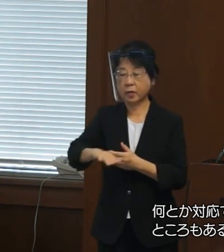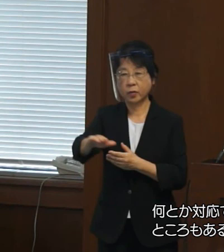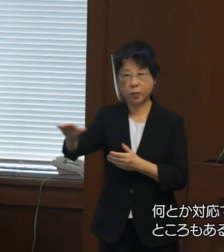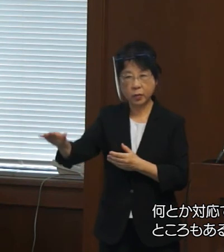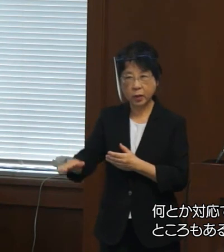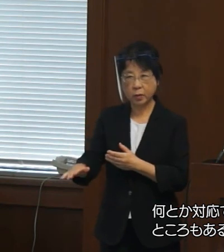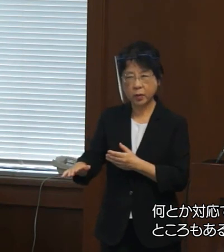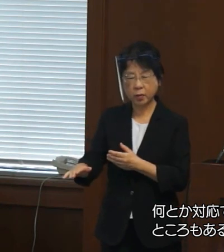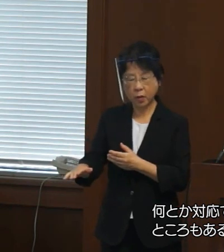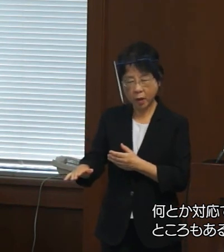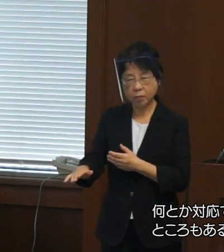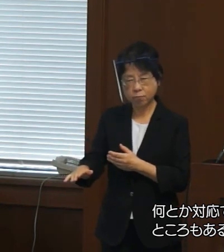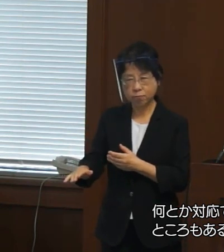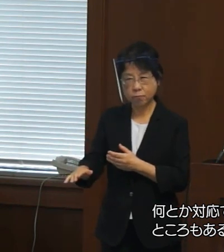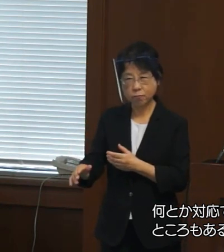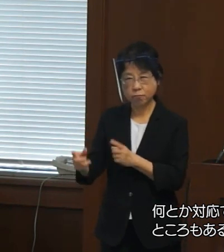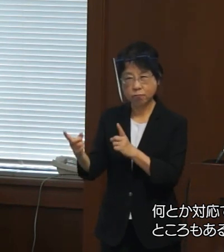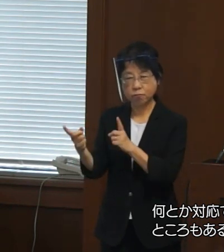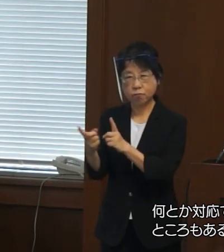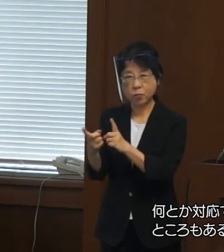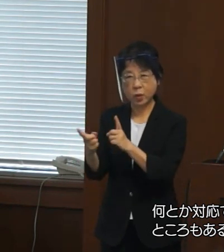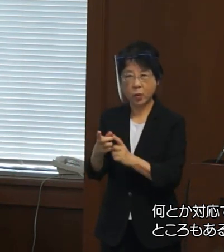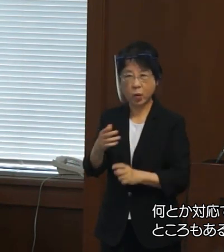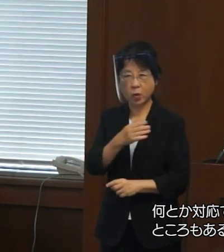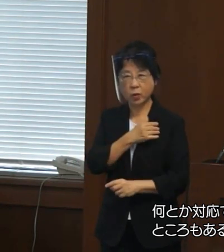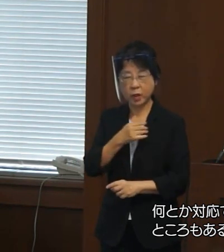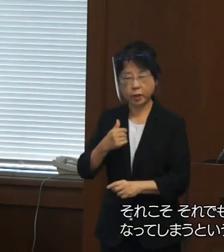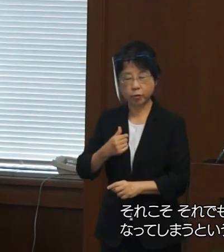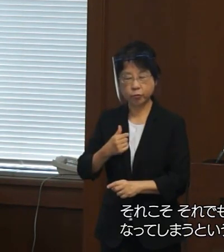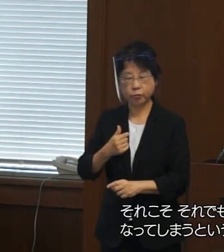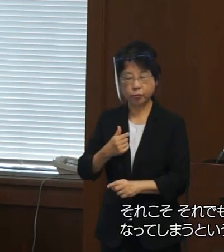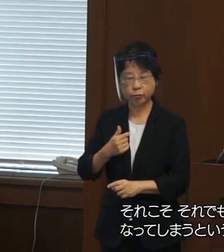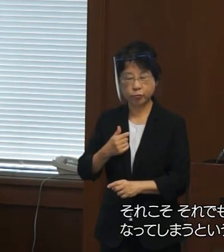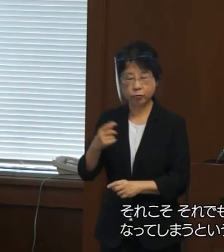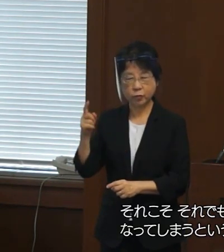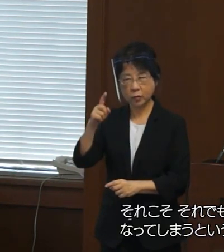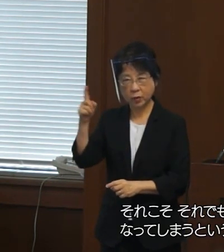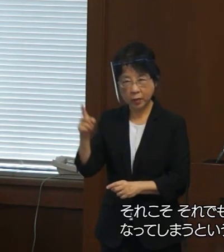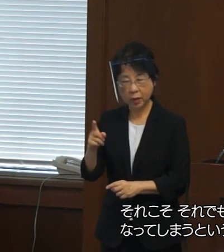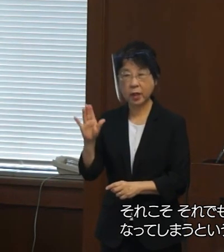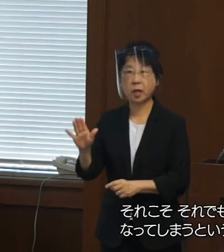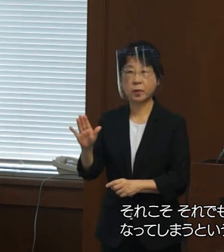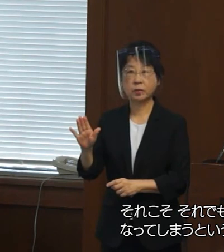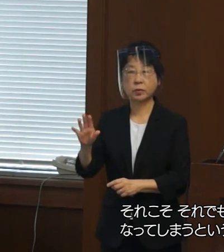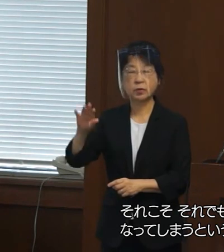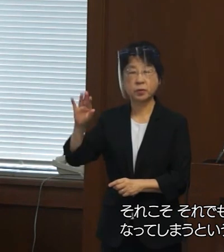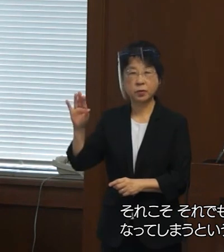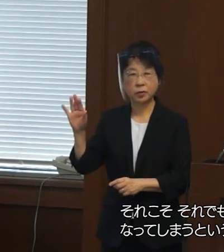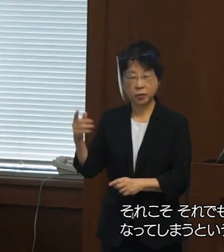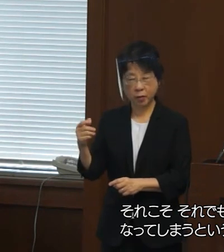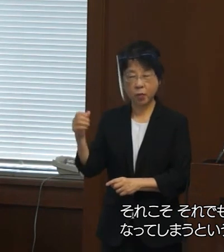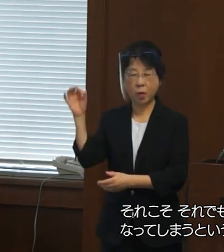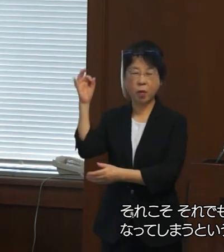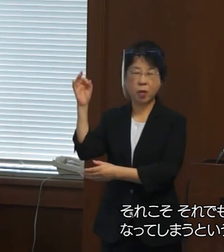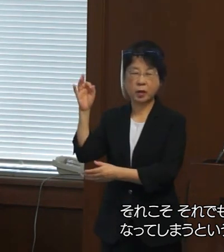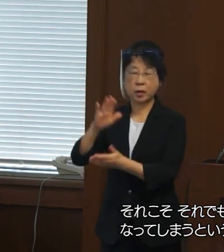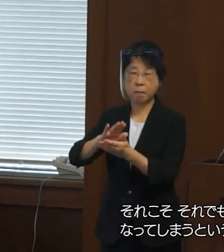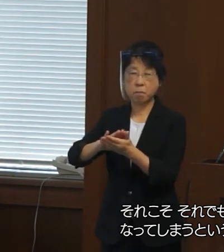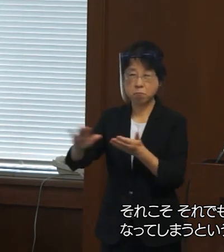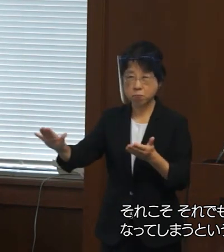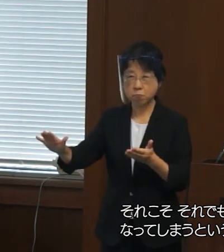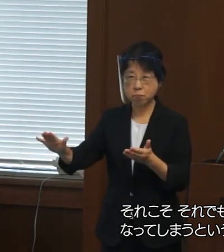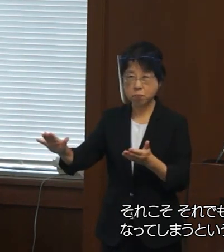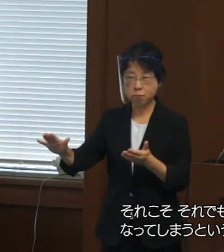応できるかなというところもあるんだけれども、それこそそれでもほぼすっからかになってしまうというところもあって、